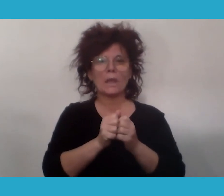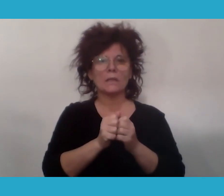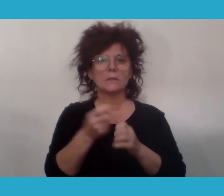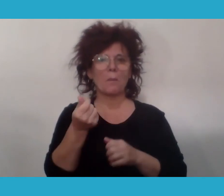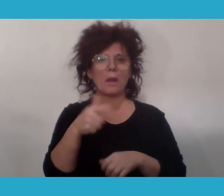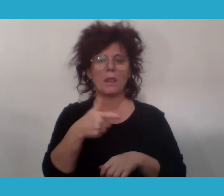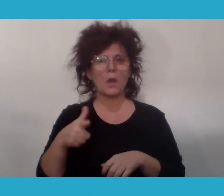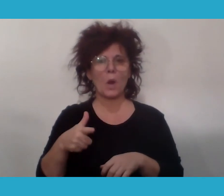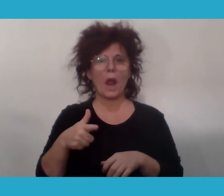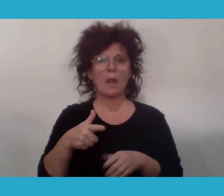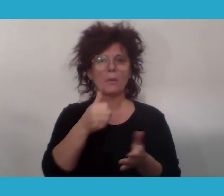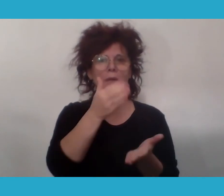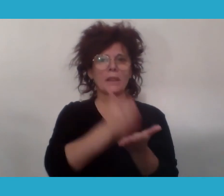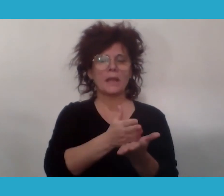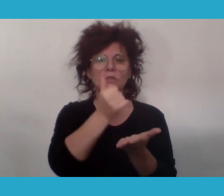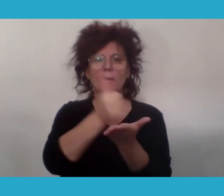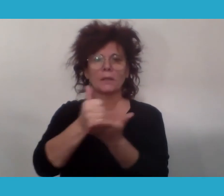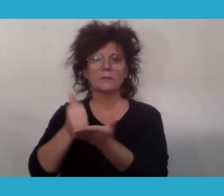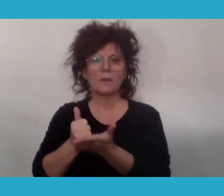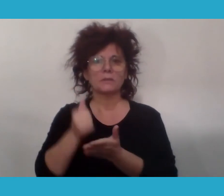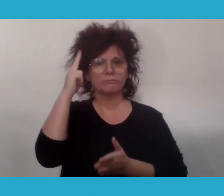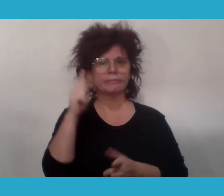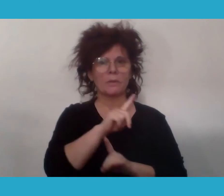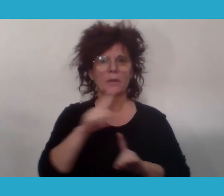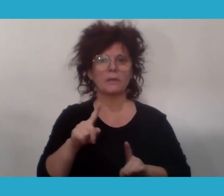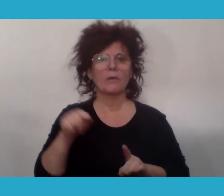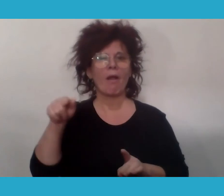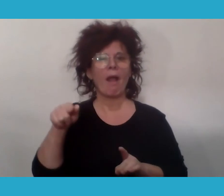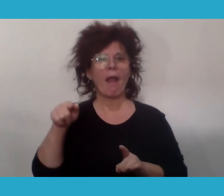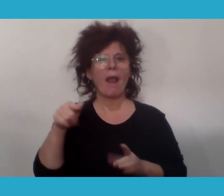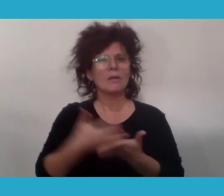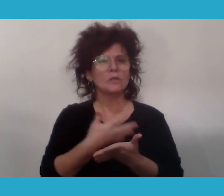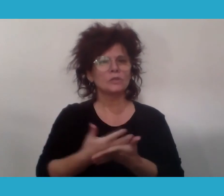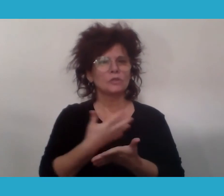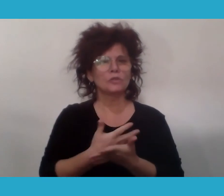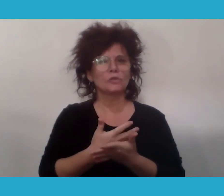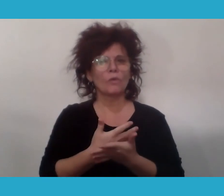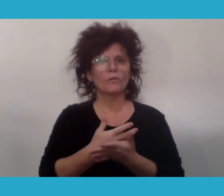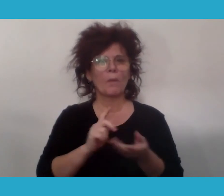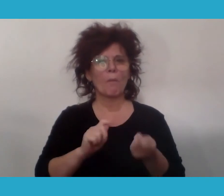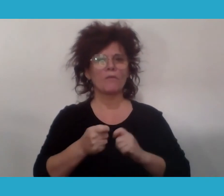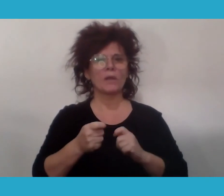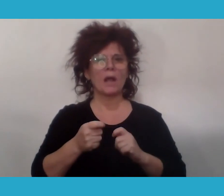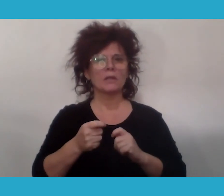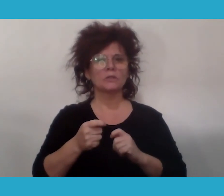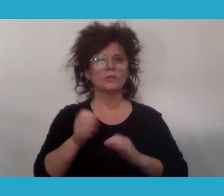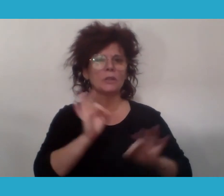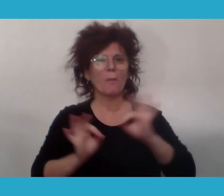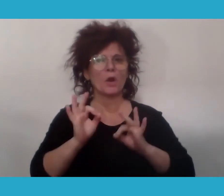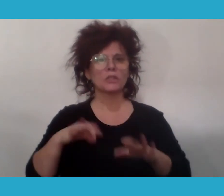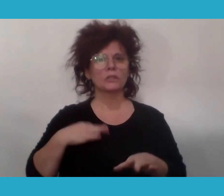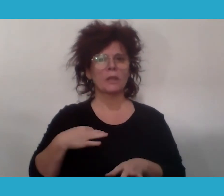esta audiencia a quienes serían afectados por la traza y sufre la modificación de sus proyectos de vida. Pero se convoca